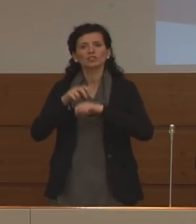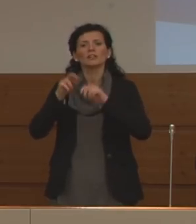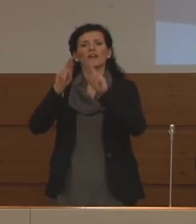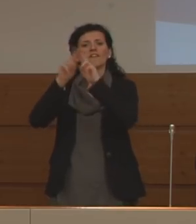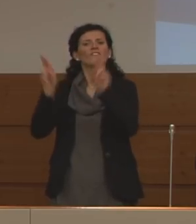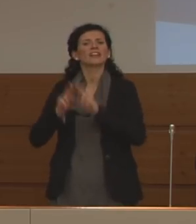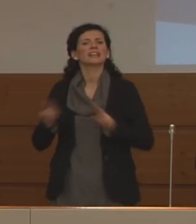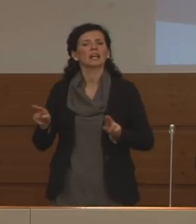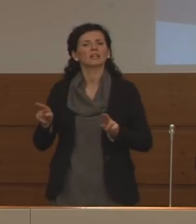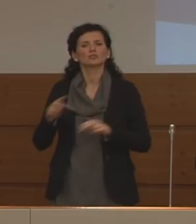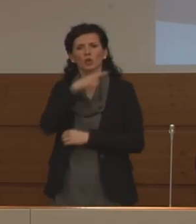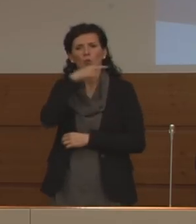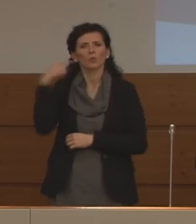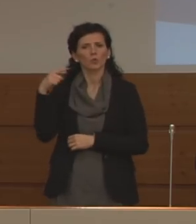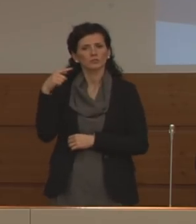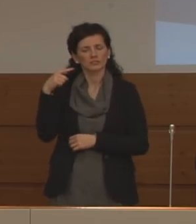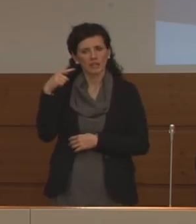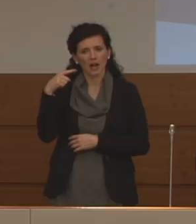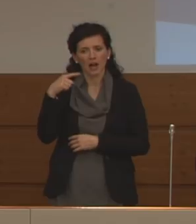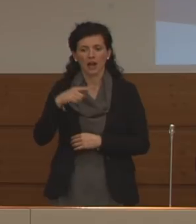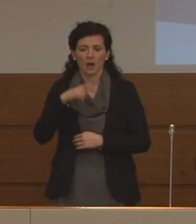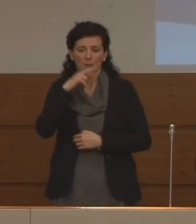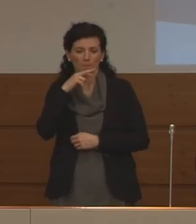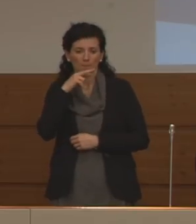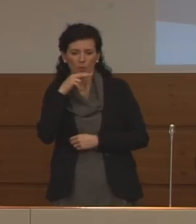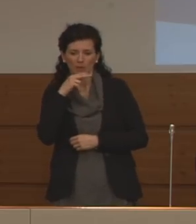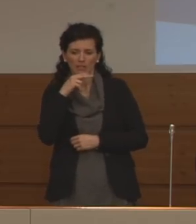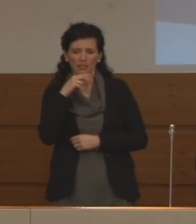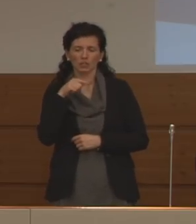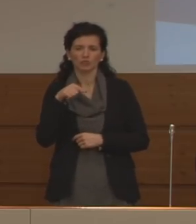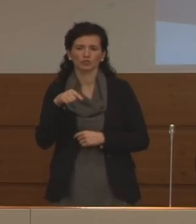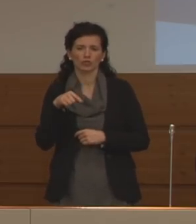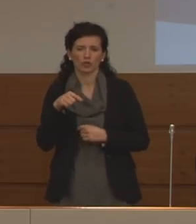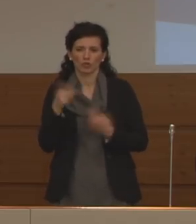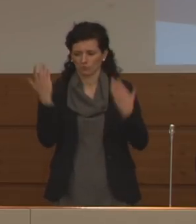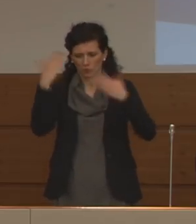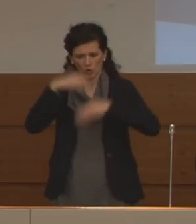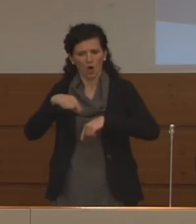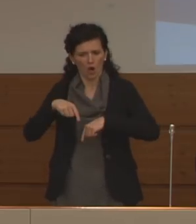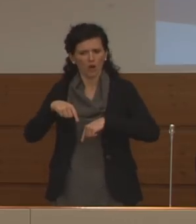pomeriggio nella nottata ci sarà un importante